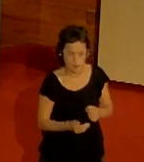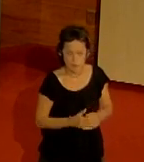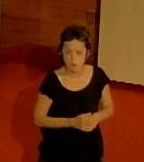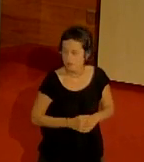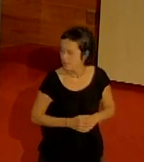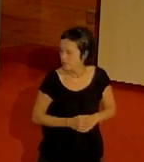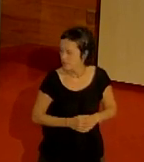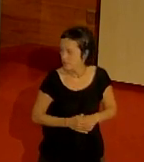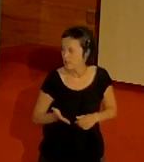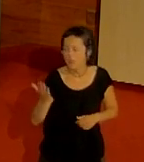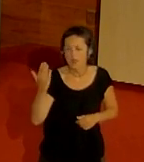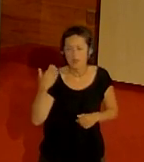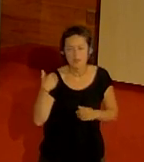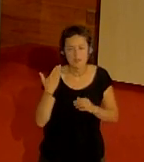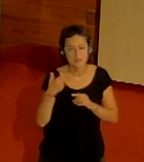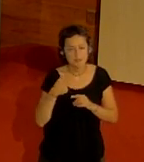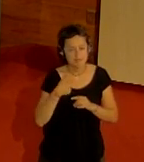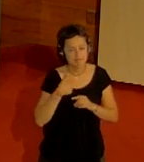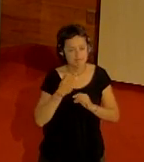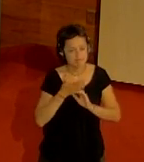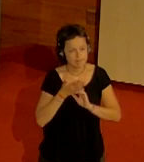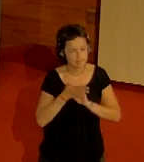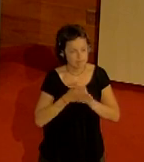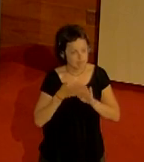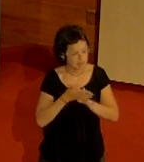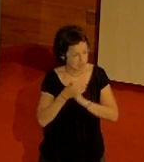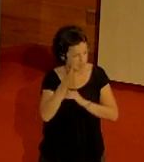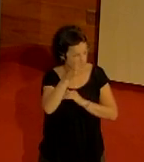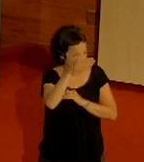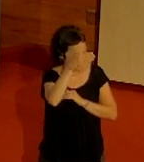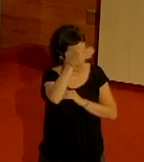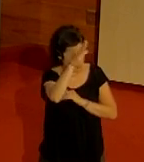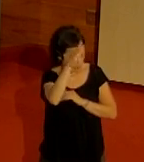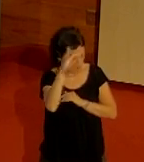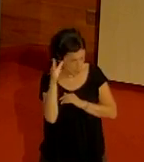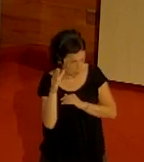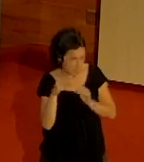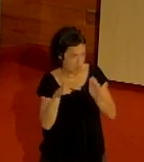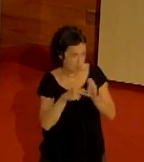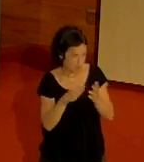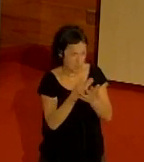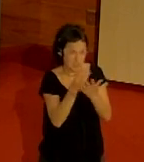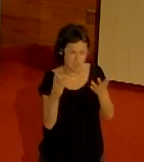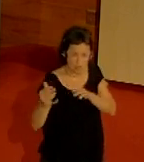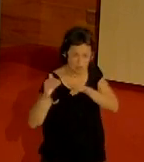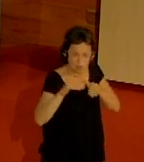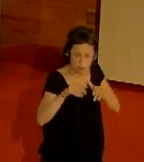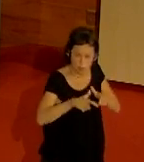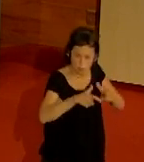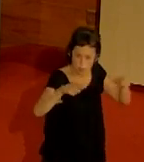antes os hablaba de aquel verano que hubo un aumento de las llegadas en 2018, etcétera. Que hicimos, el reportaje que hicimos aquel